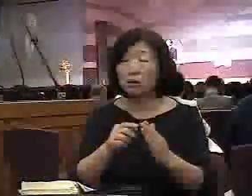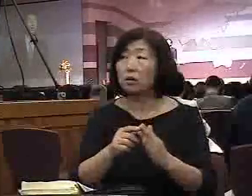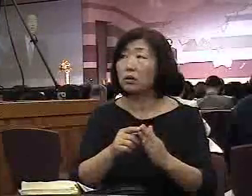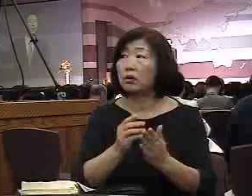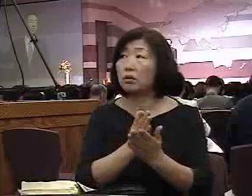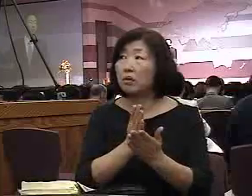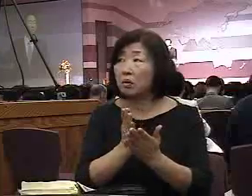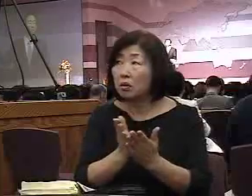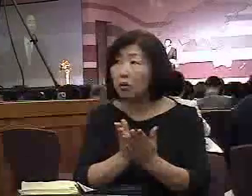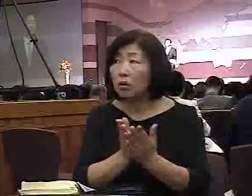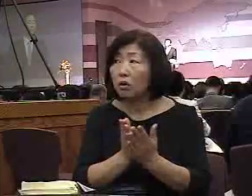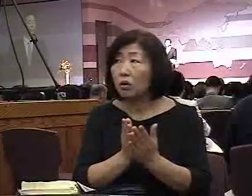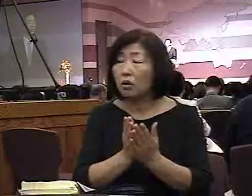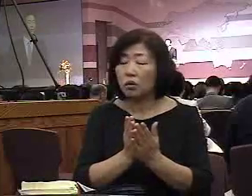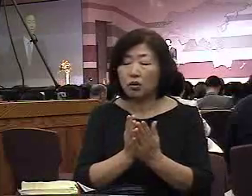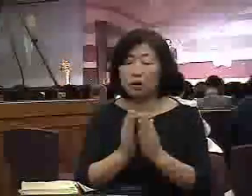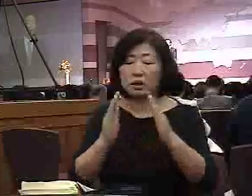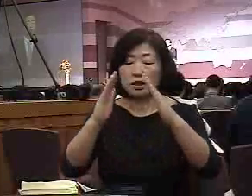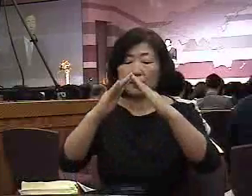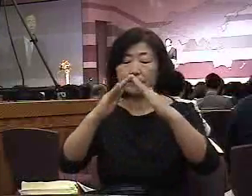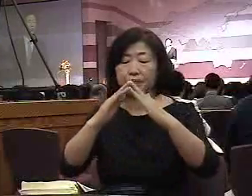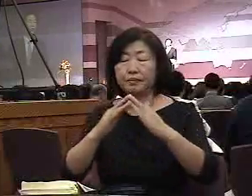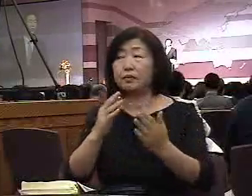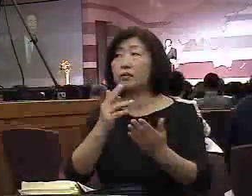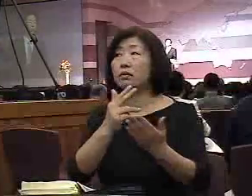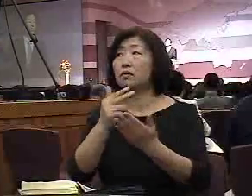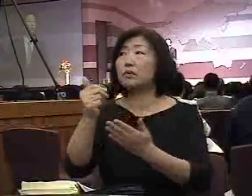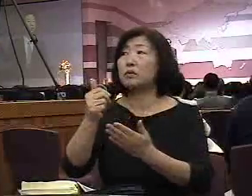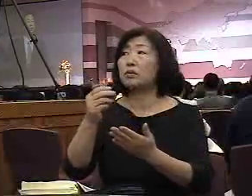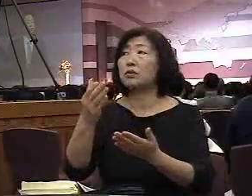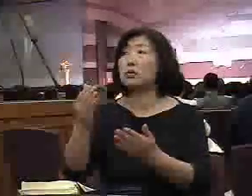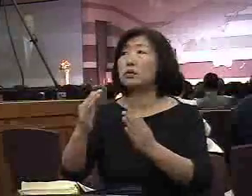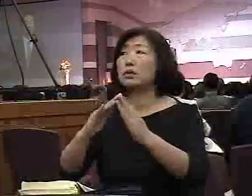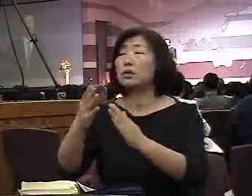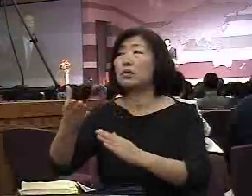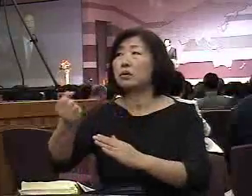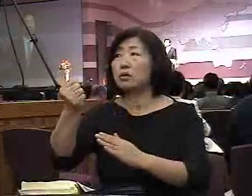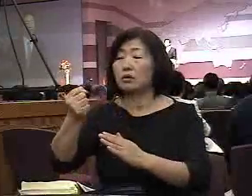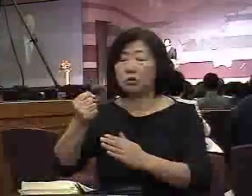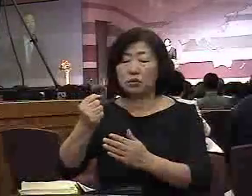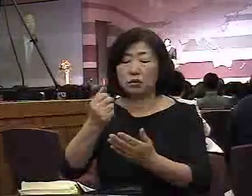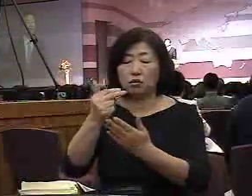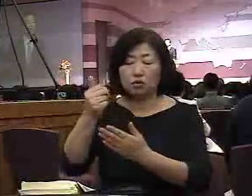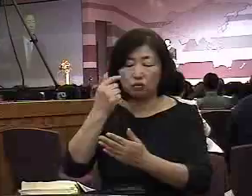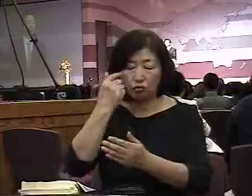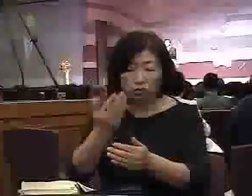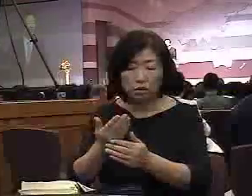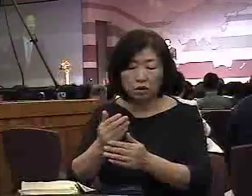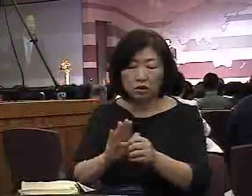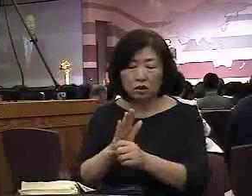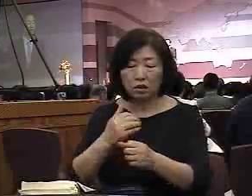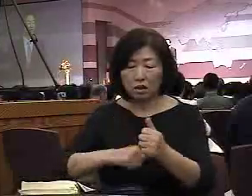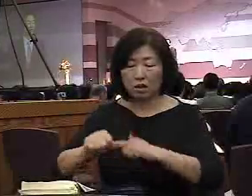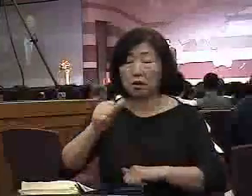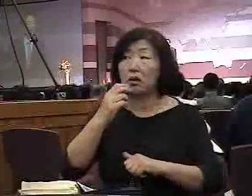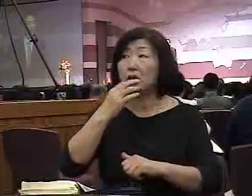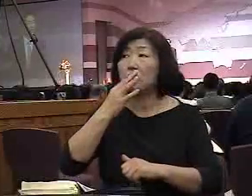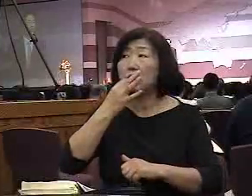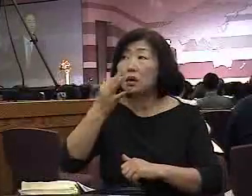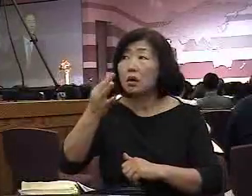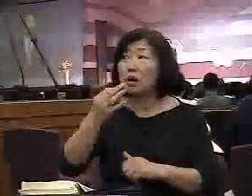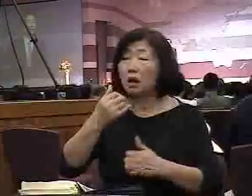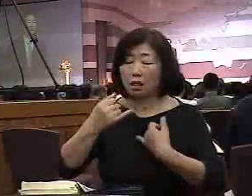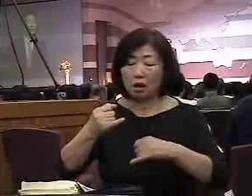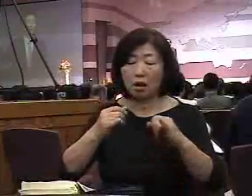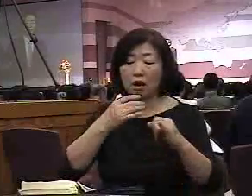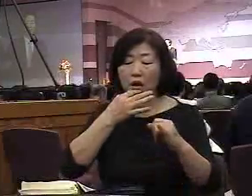나의 보금자리 집, 그것을 주님의 손에 들고 주님이 물어보실 수 있습니다. 사랑하는 아들아, 사랑하는